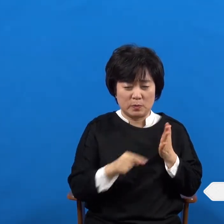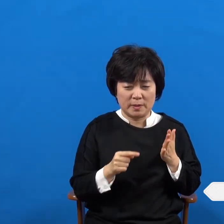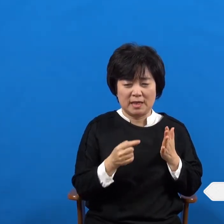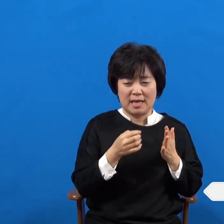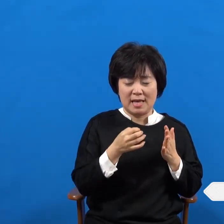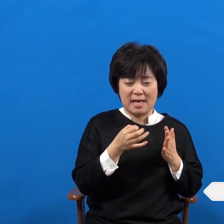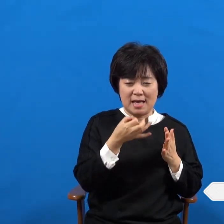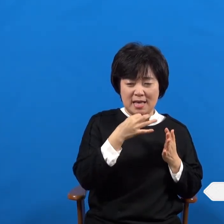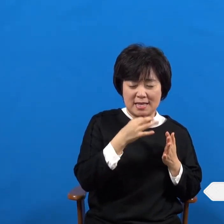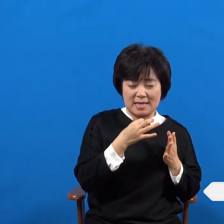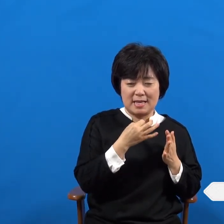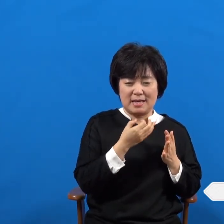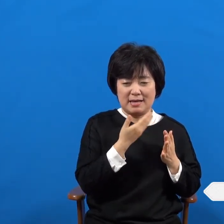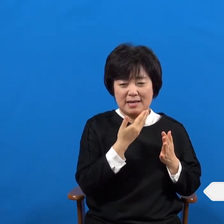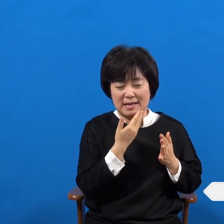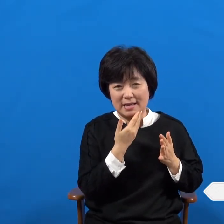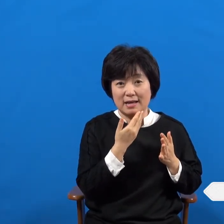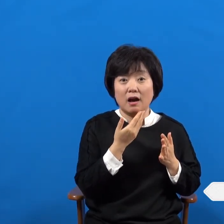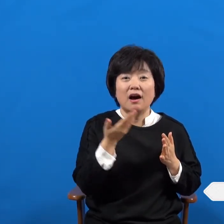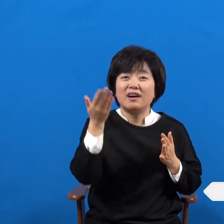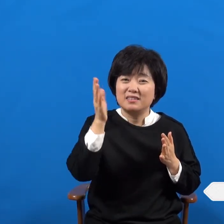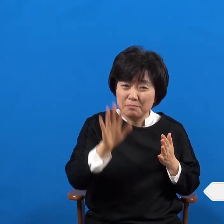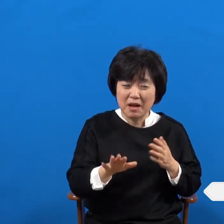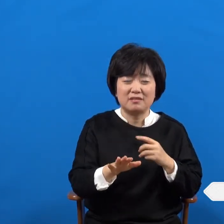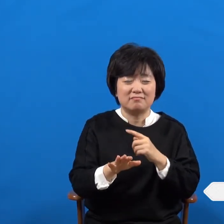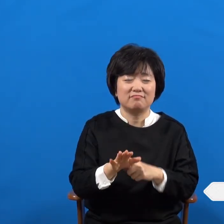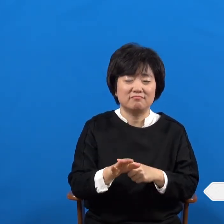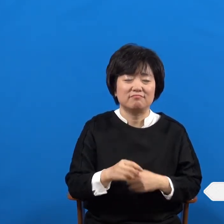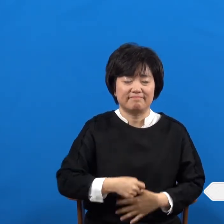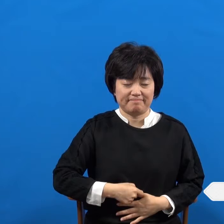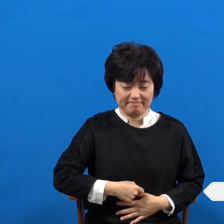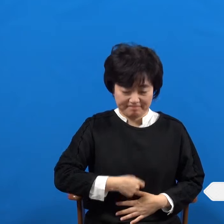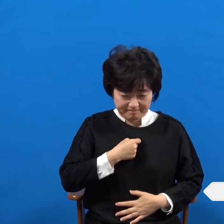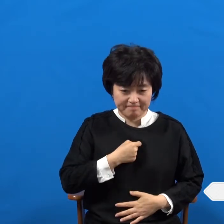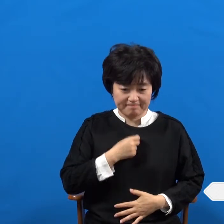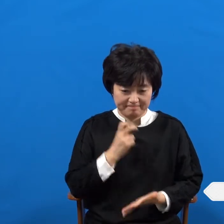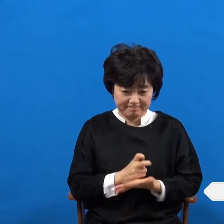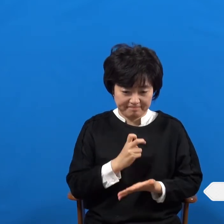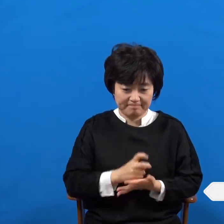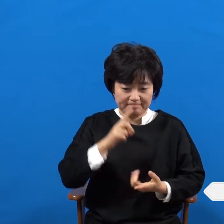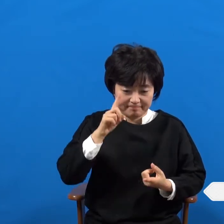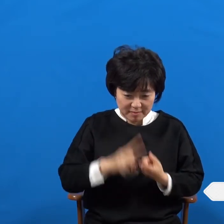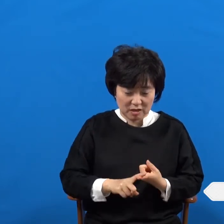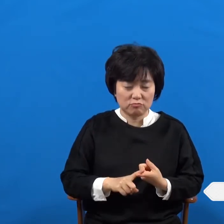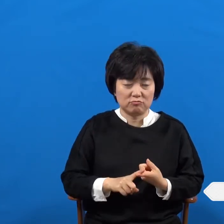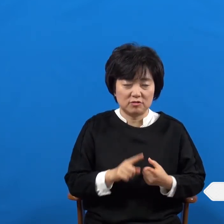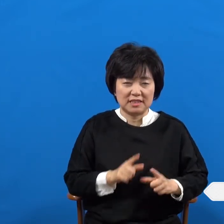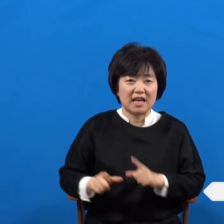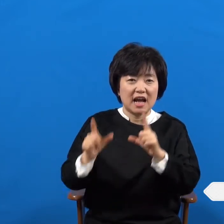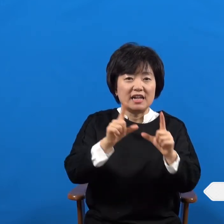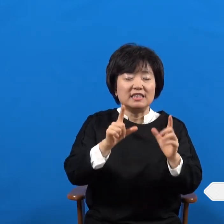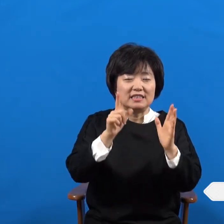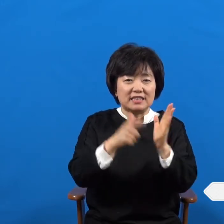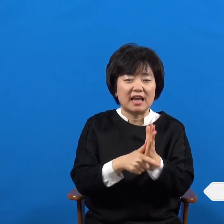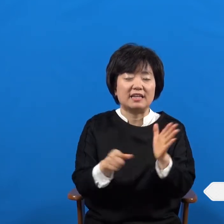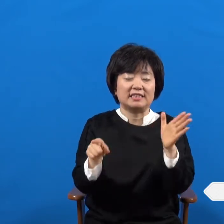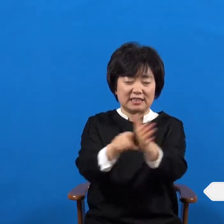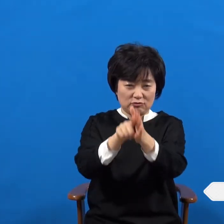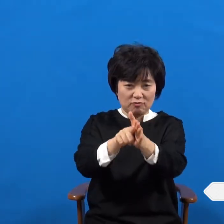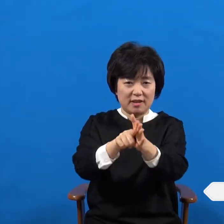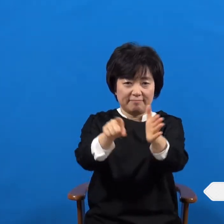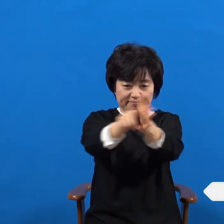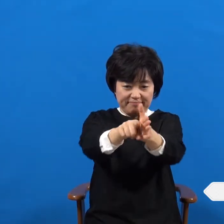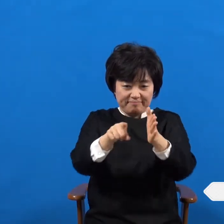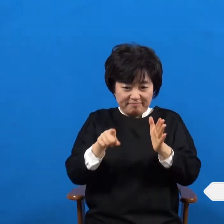순수하고 진솔하게 세워질 때 우리는 믿음이 갑니다. 신의가 갑니다. 사람들은